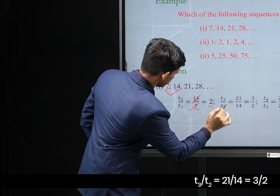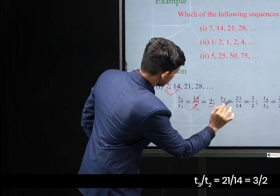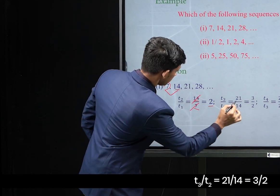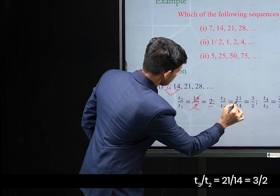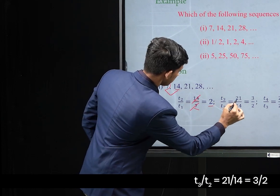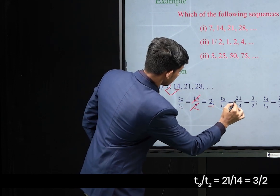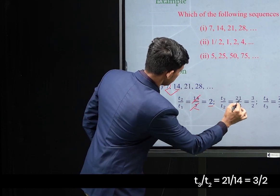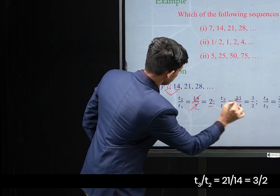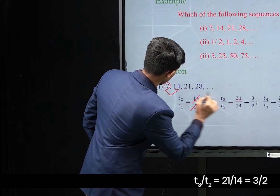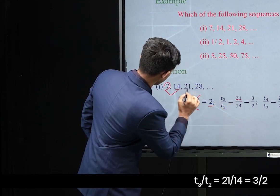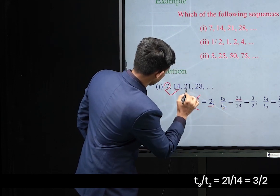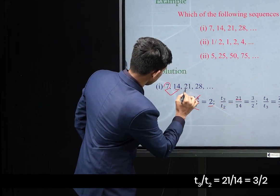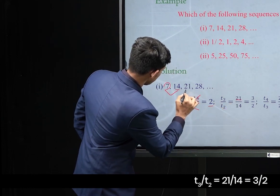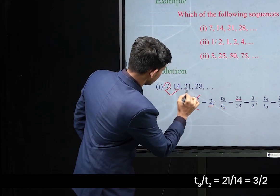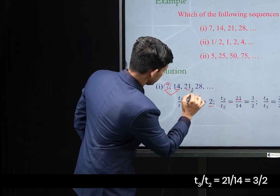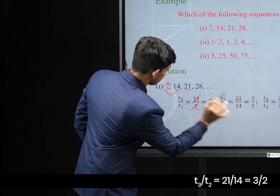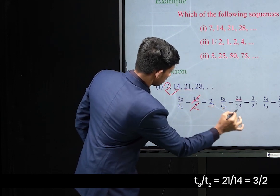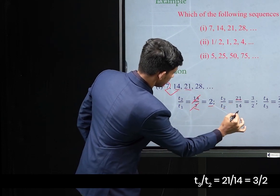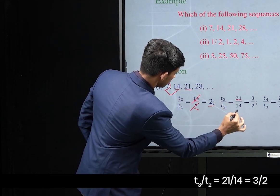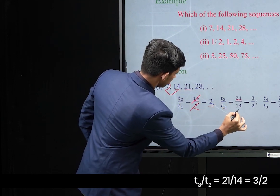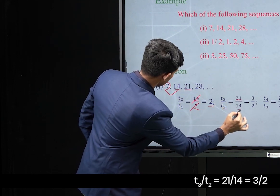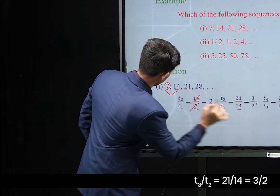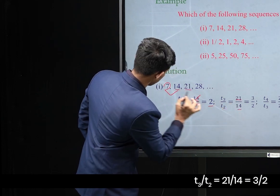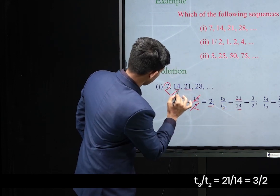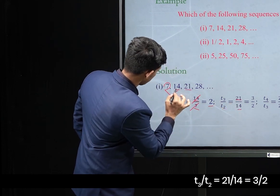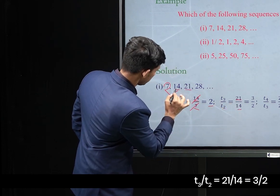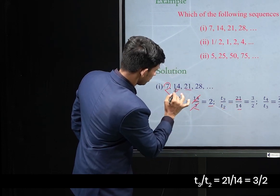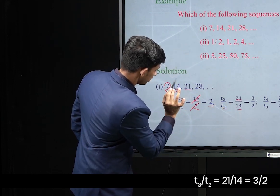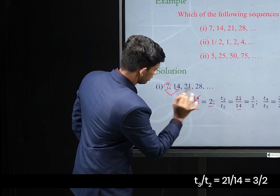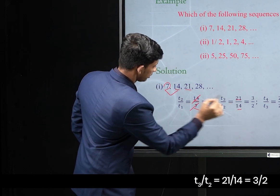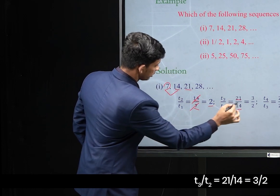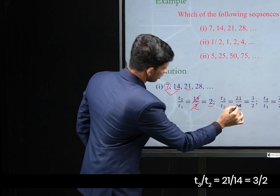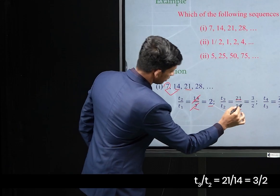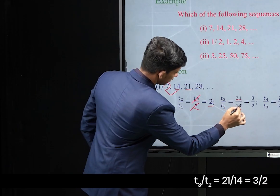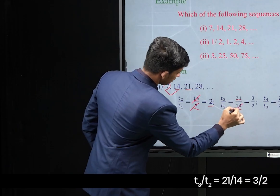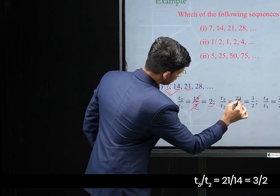T3 by T2 is equal to 21 by 14 is equal to 3 by 2.